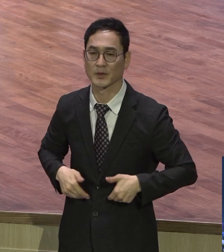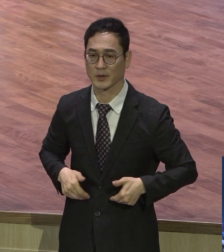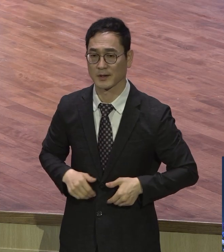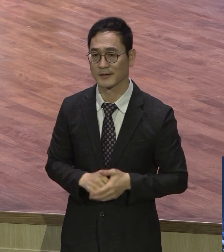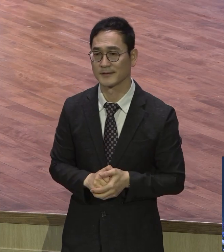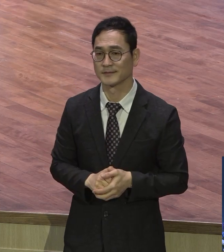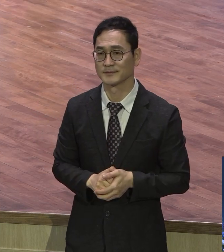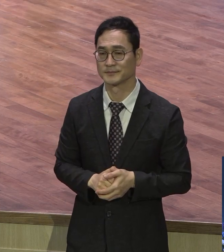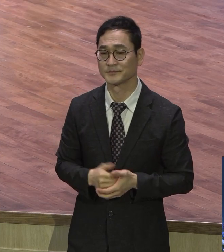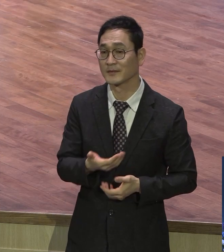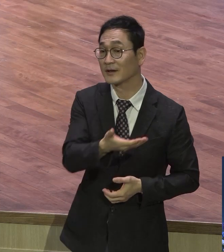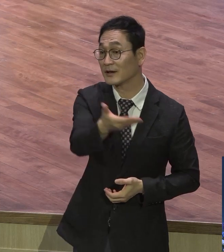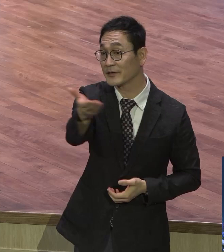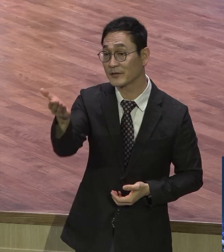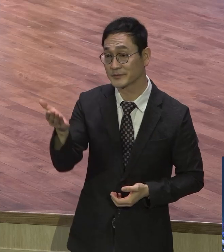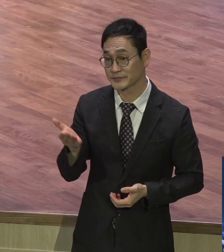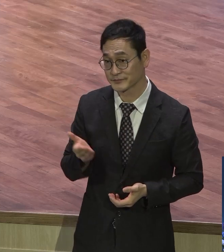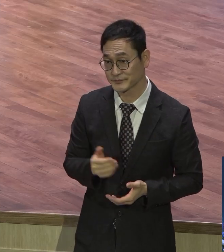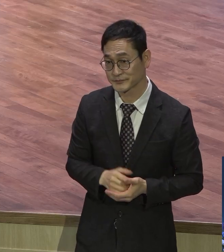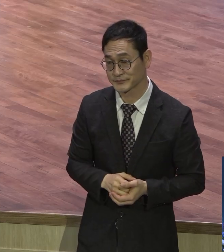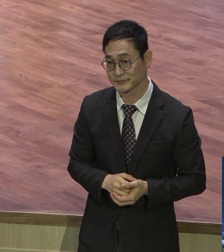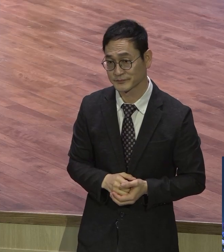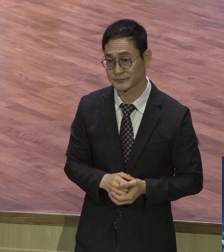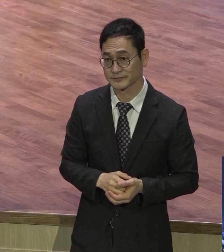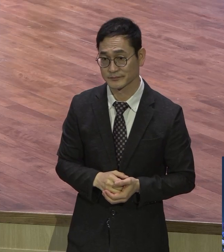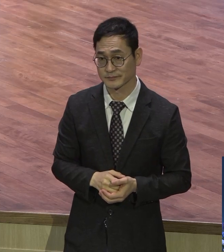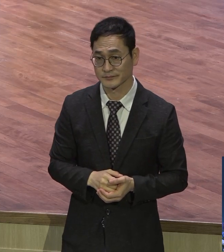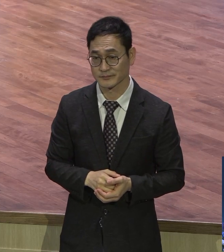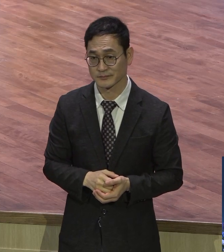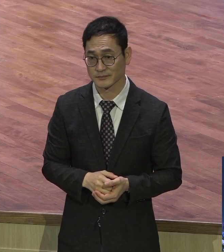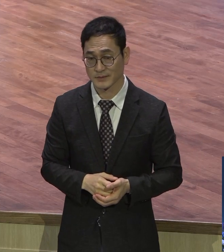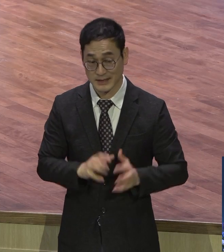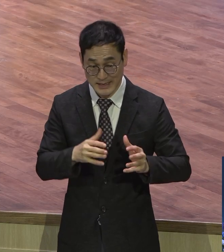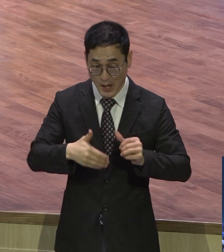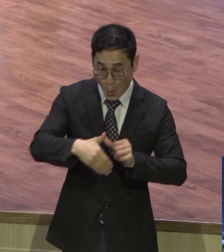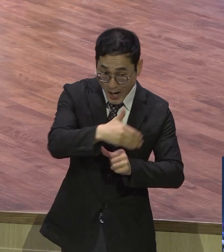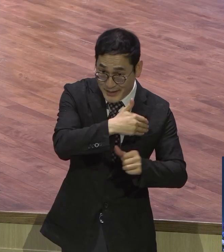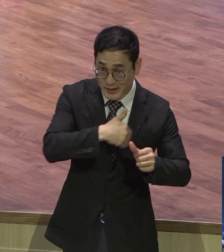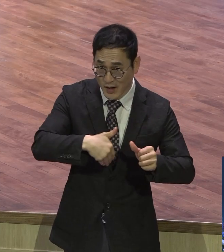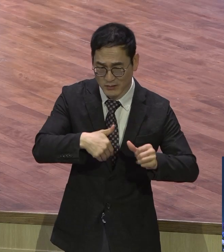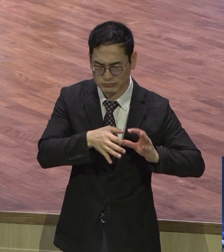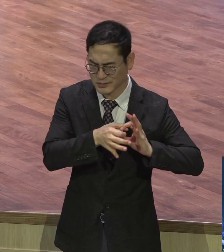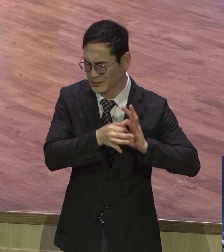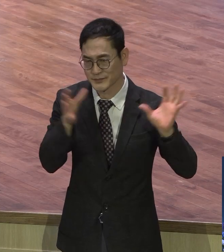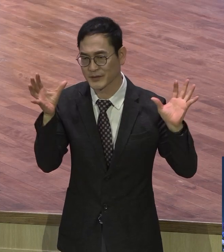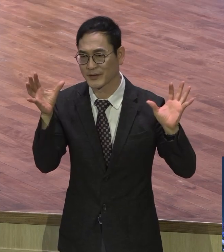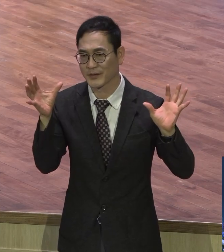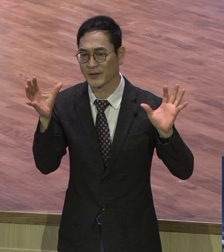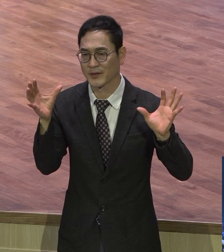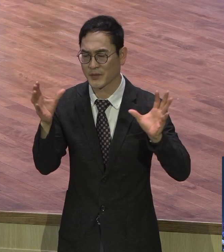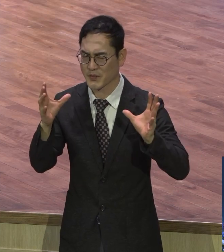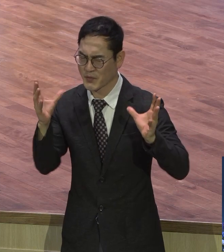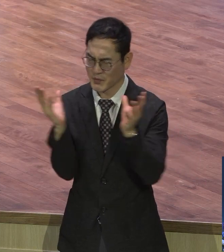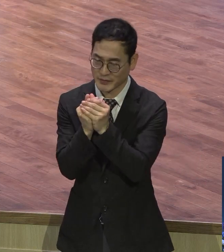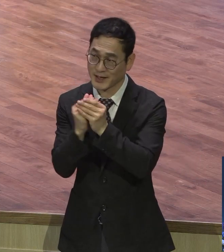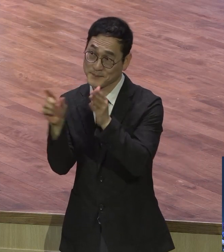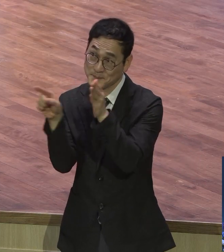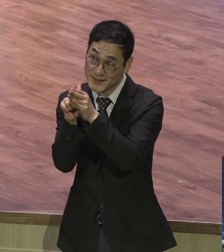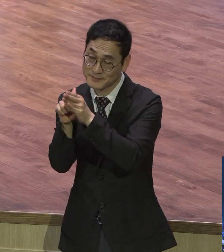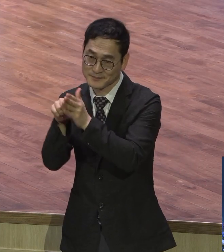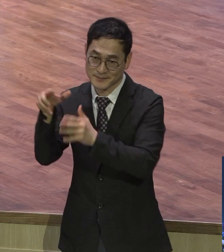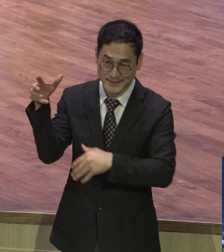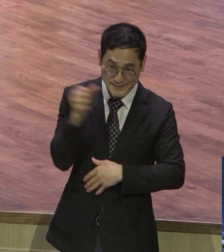여운계전 성도는 오늘 말씀을 통해서 환경을 초월해서 지속적인 영적 성장 이루는 절대 믿음의